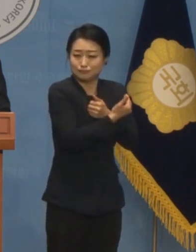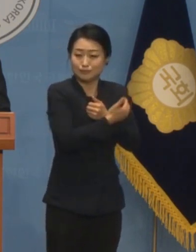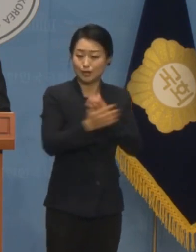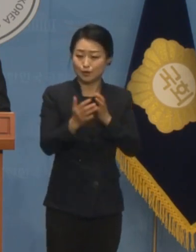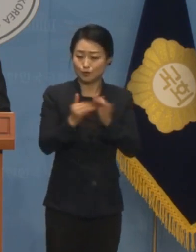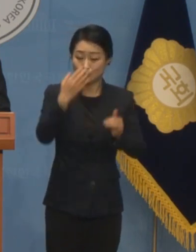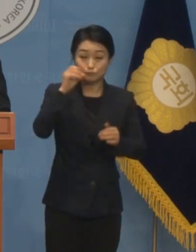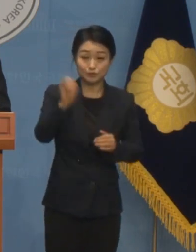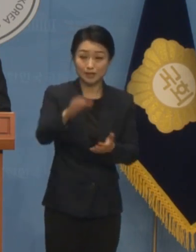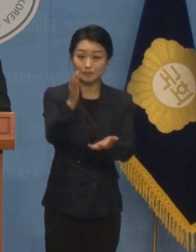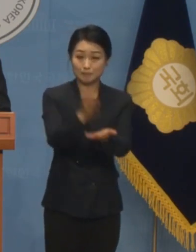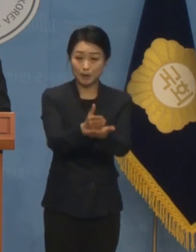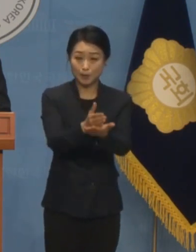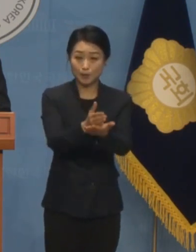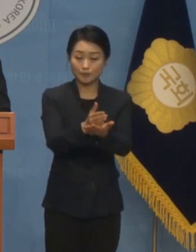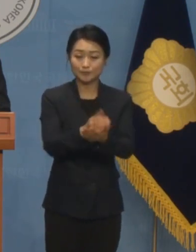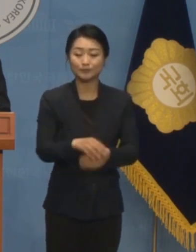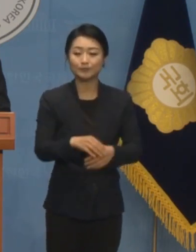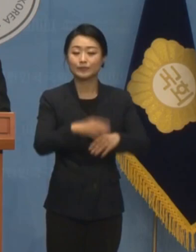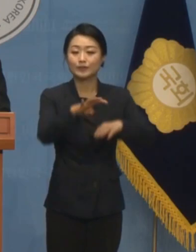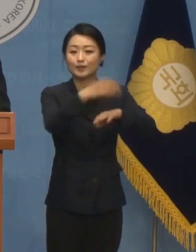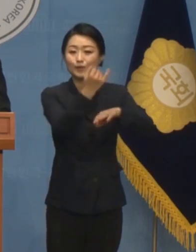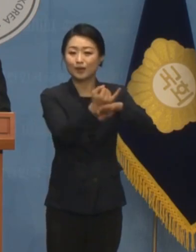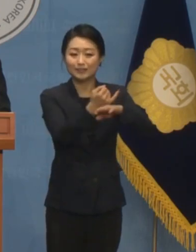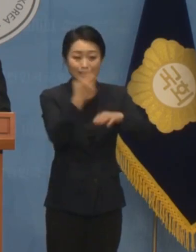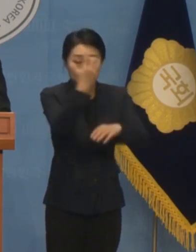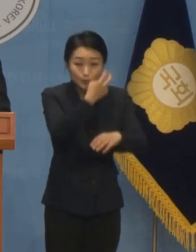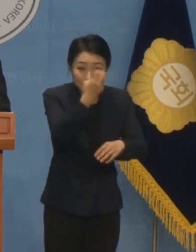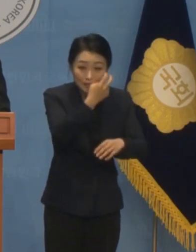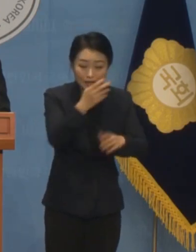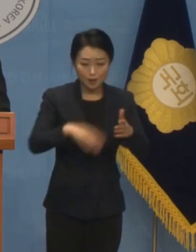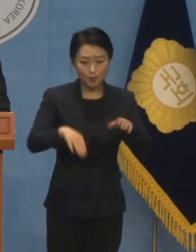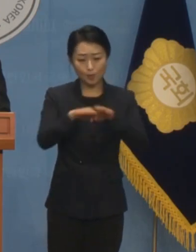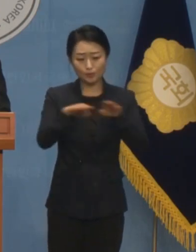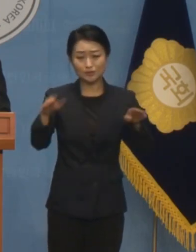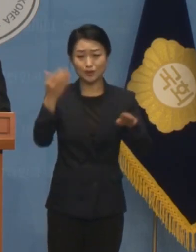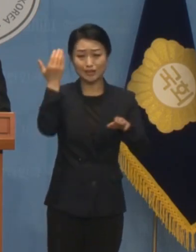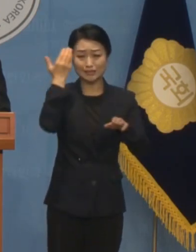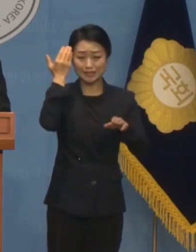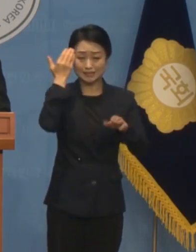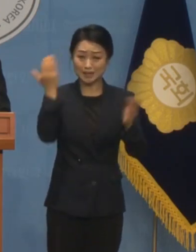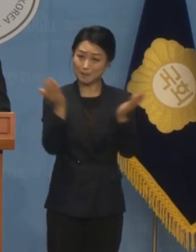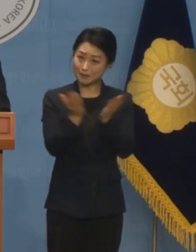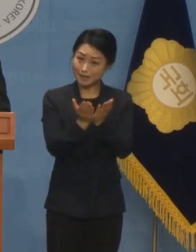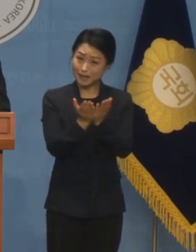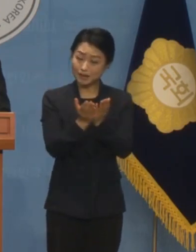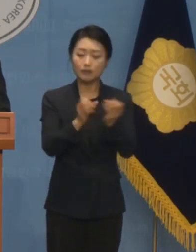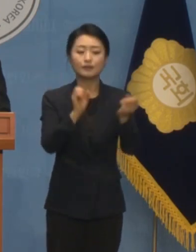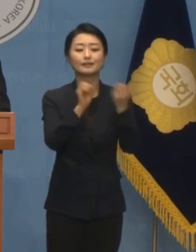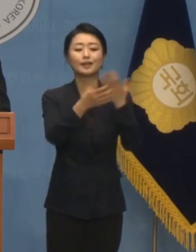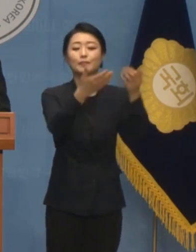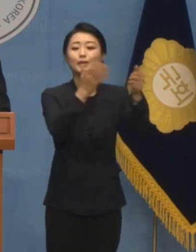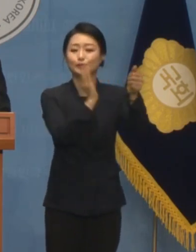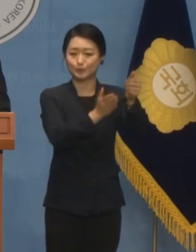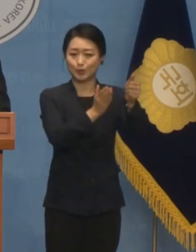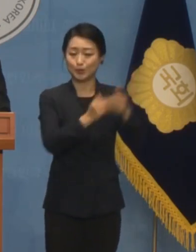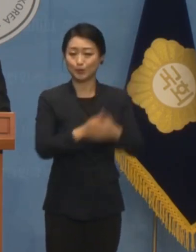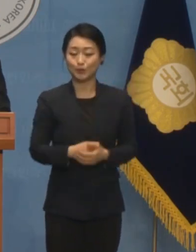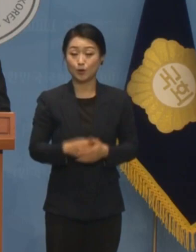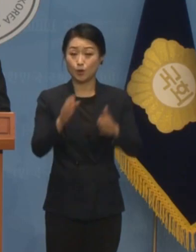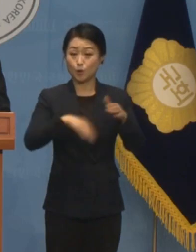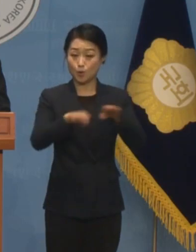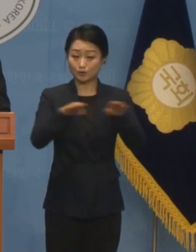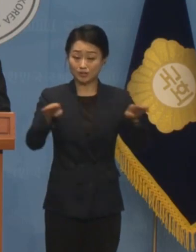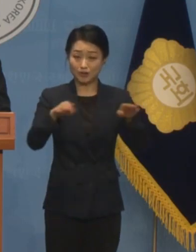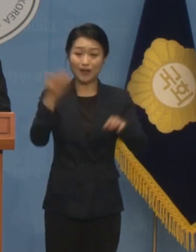기만하지 말고 황제조사가 공정과 상식에 부합하는지 직접 답하십시오.